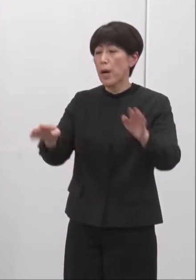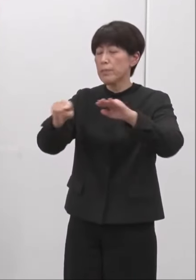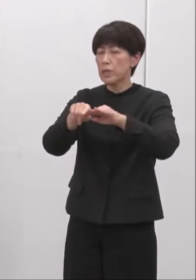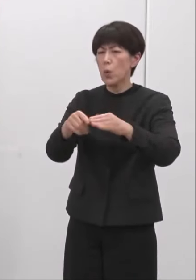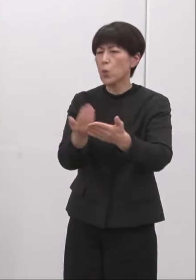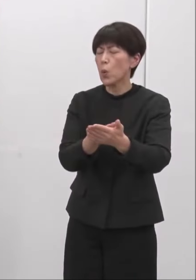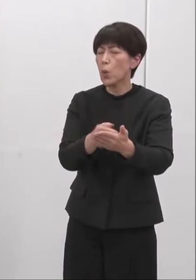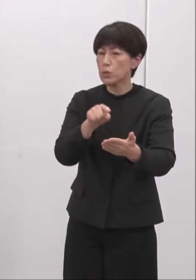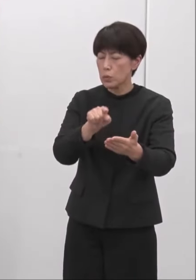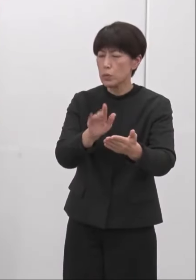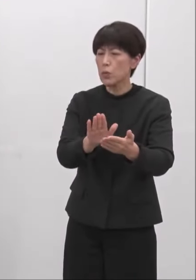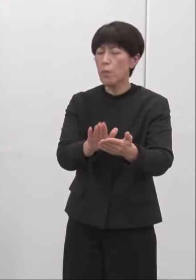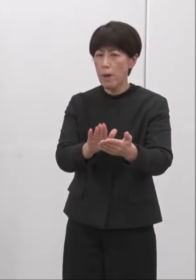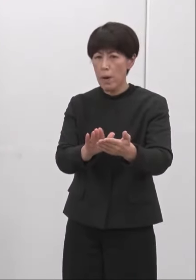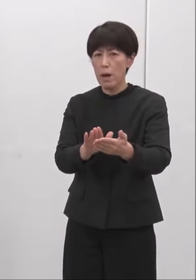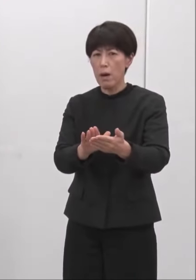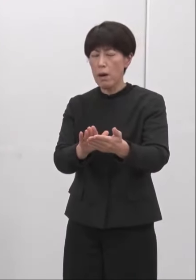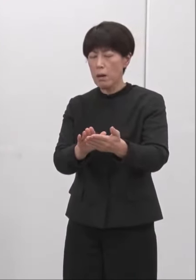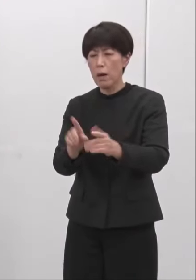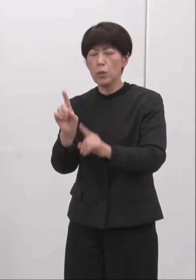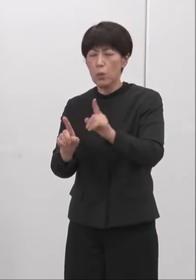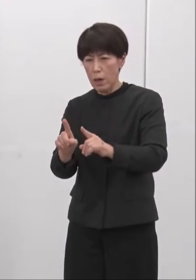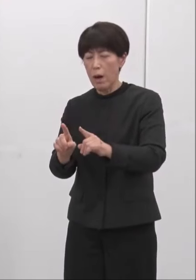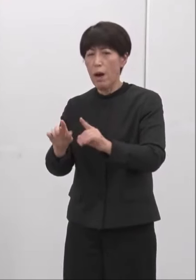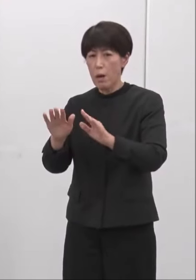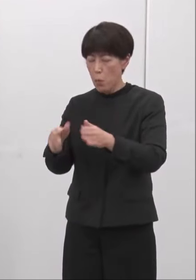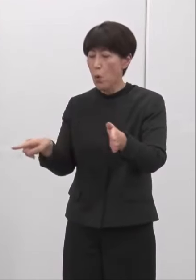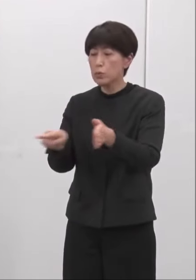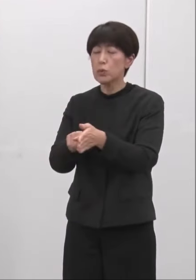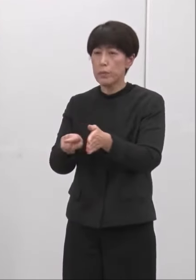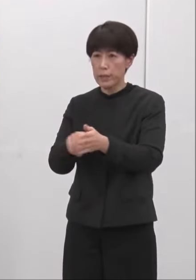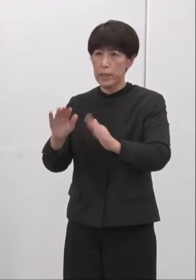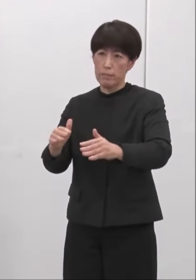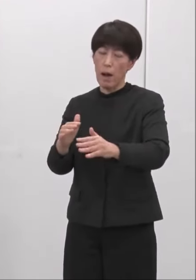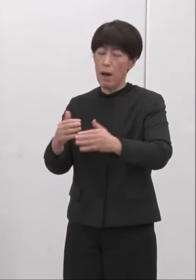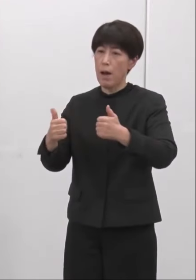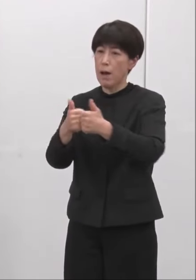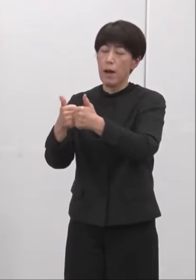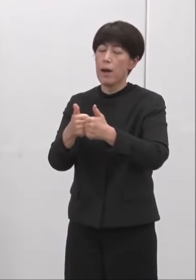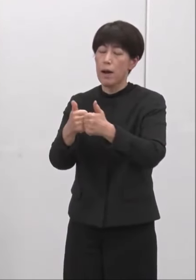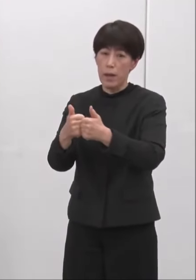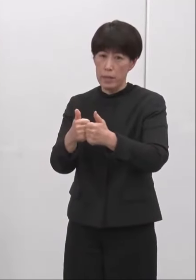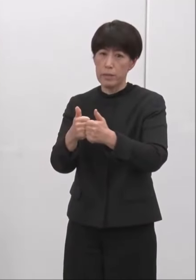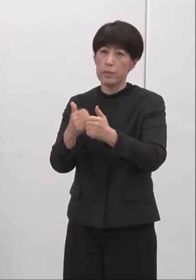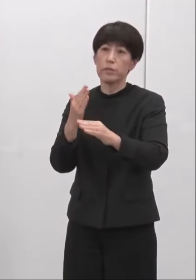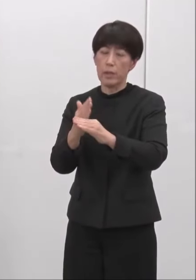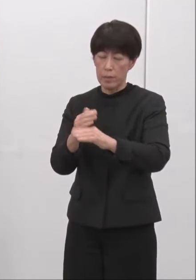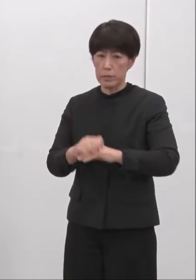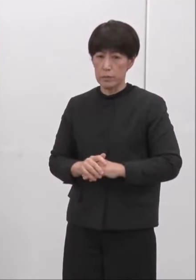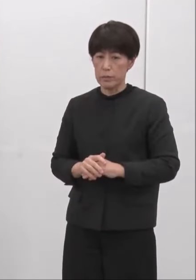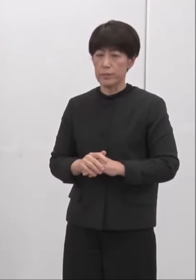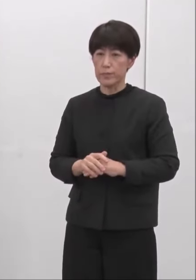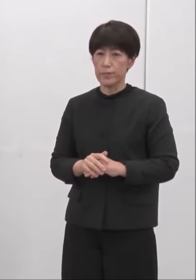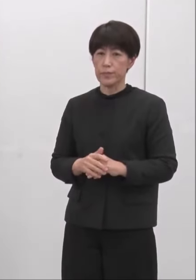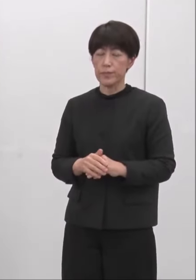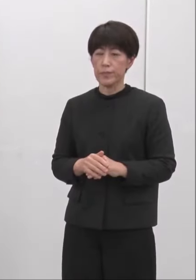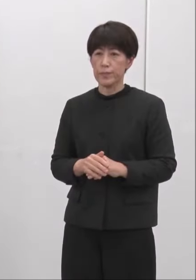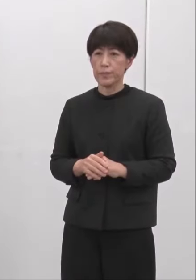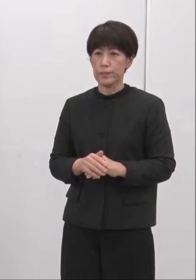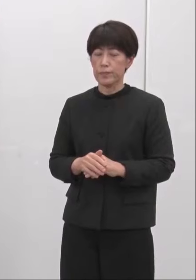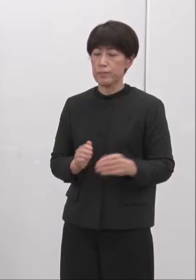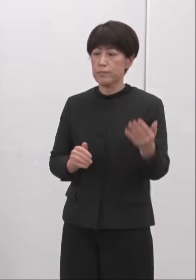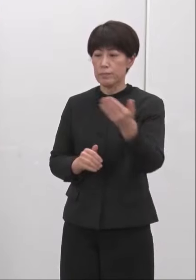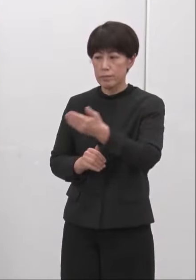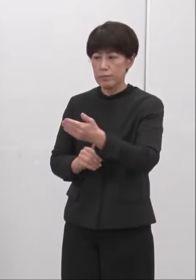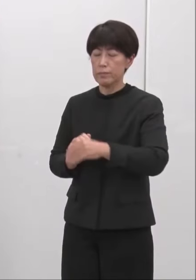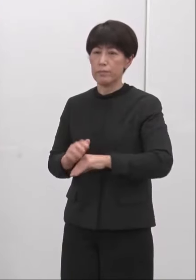あ、万博の2期のまちづくりに関連しますから、うん、ですので2期の事業者がそれを決めていくことになると思います。 ということは